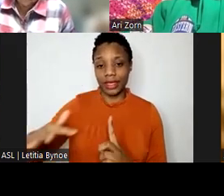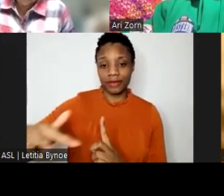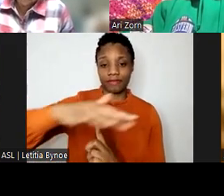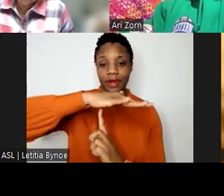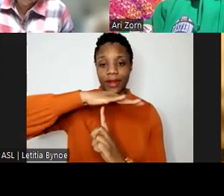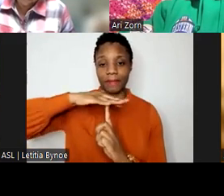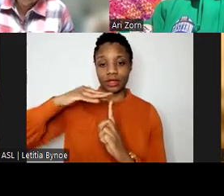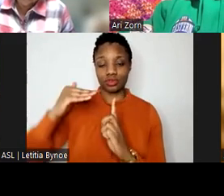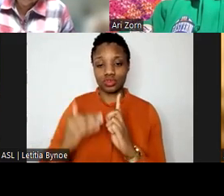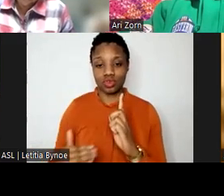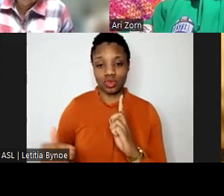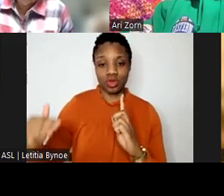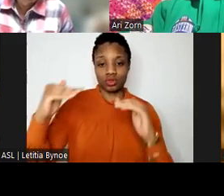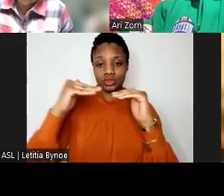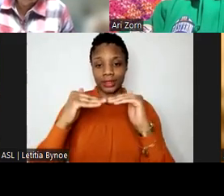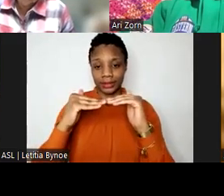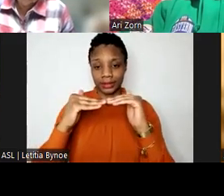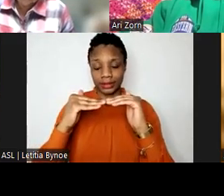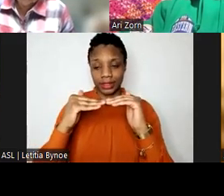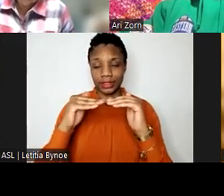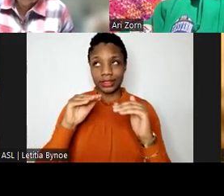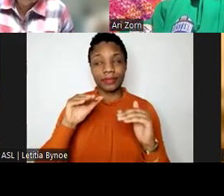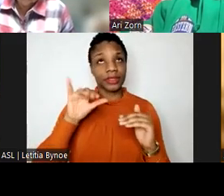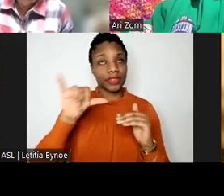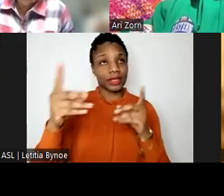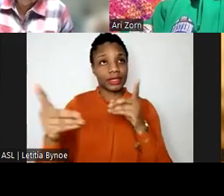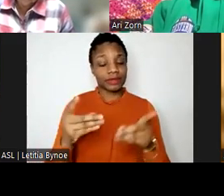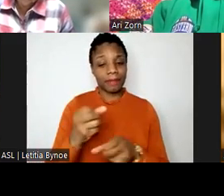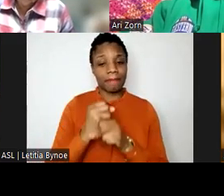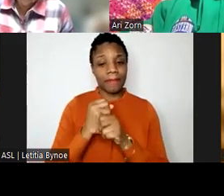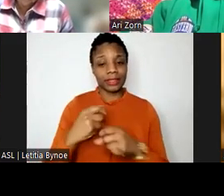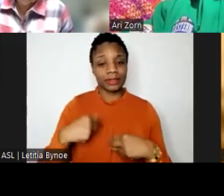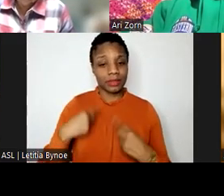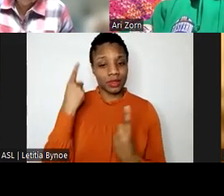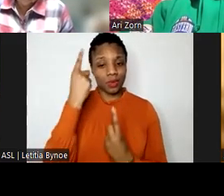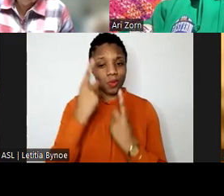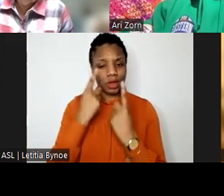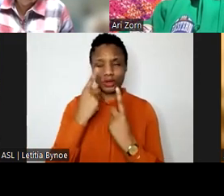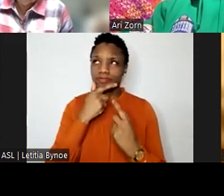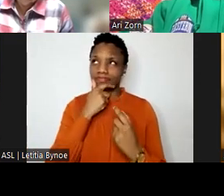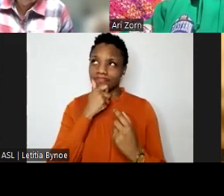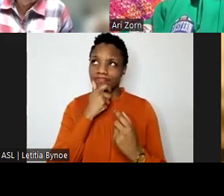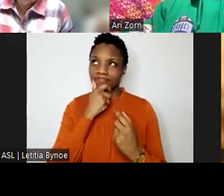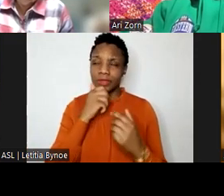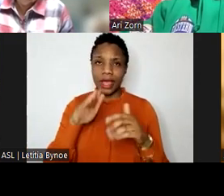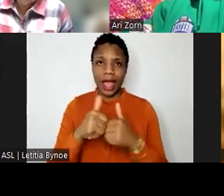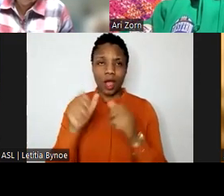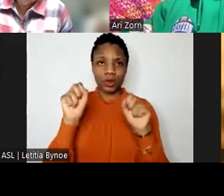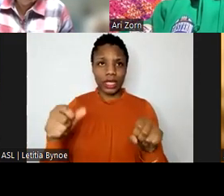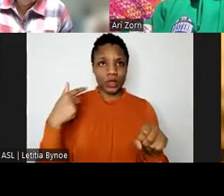rentas sobrepasan el 30% de sus ingresos Eh